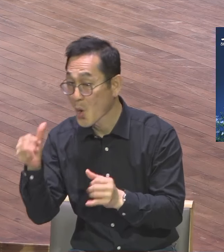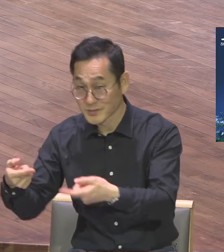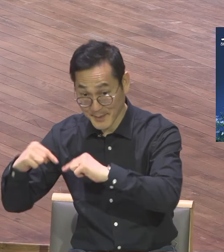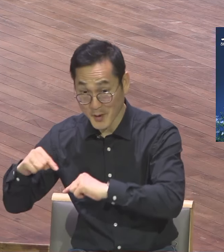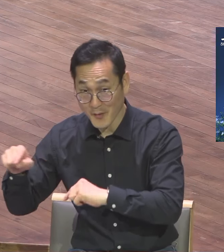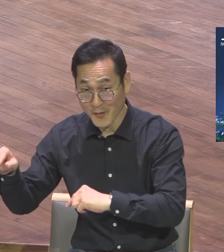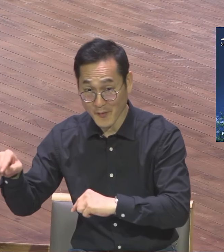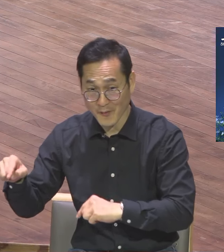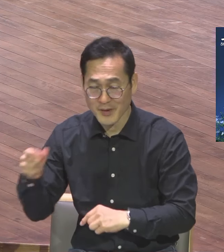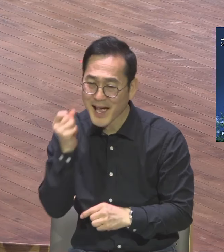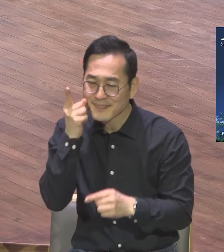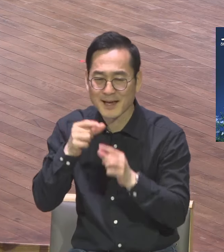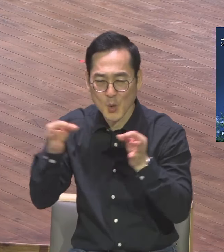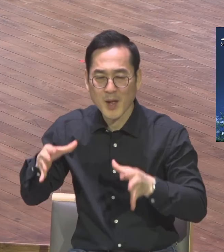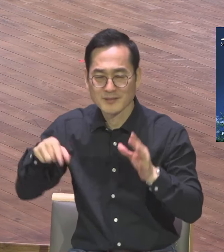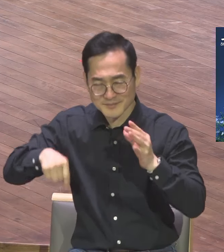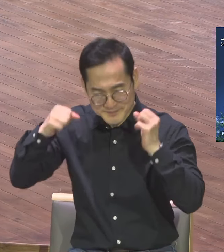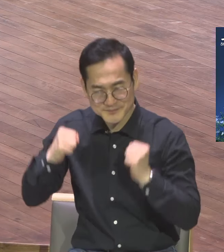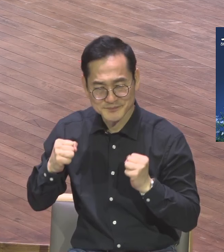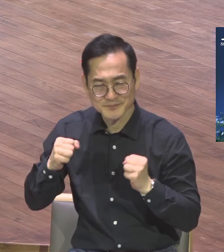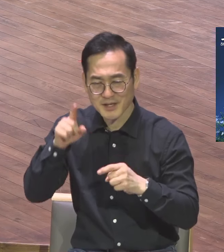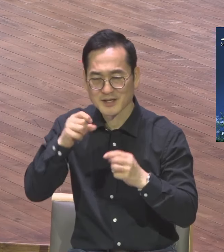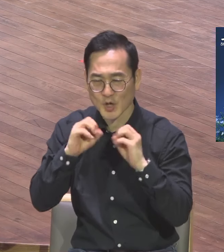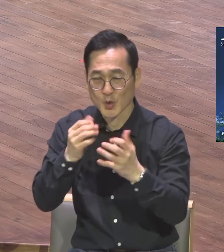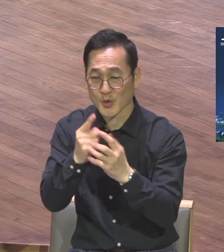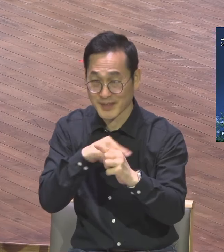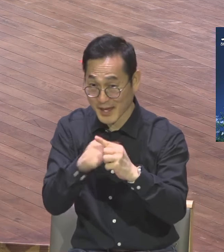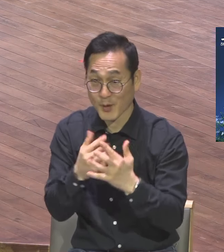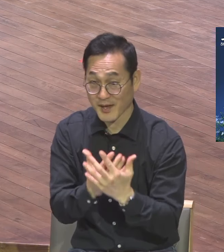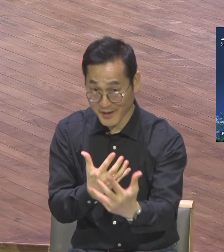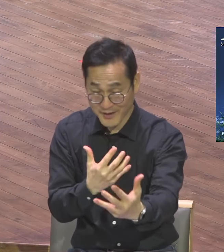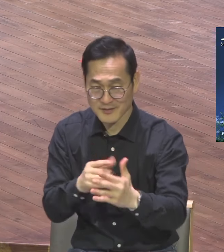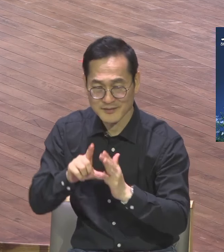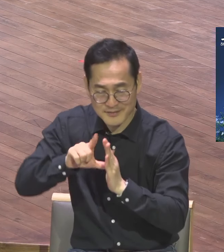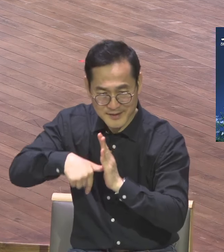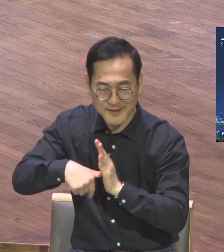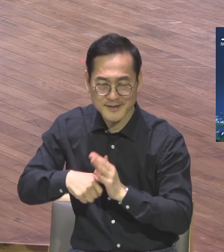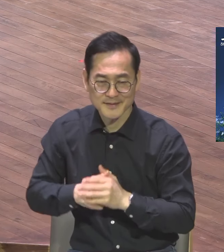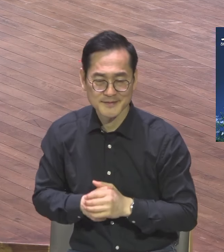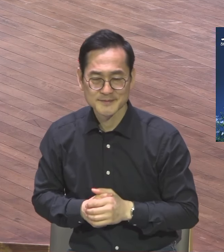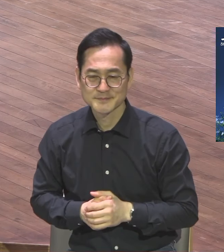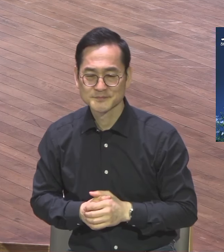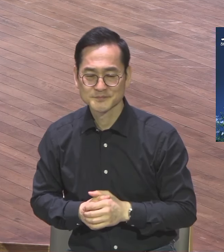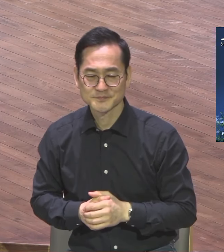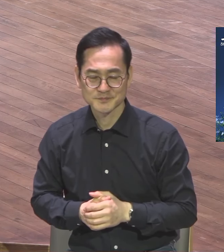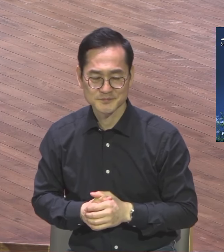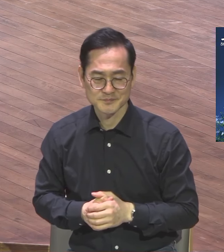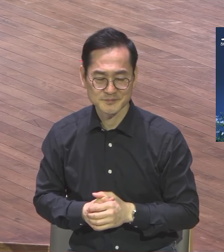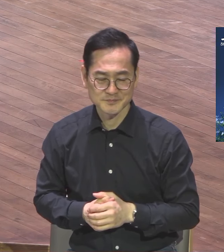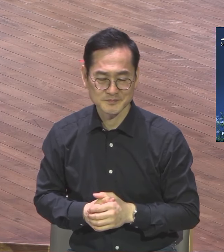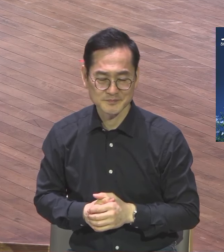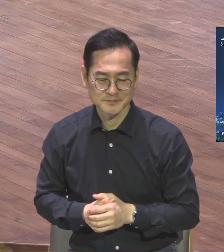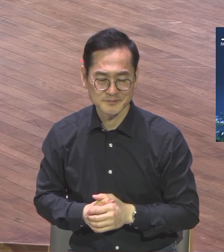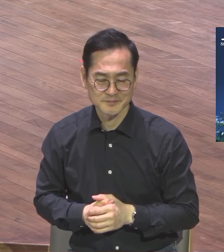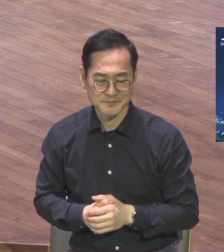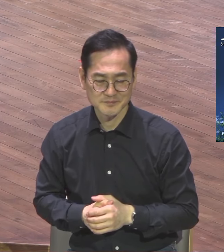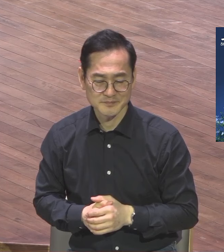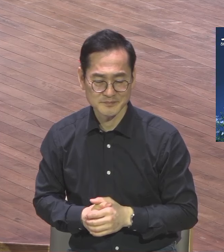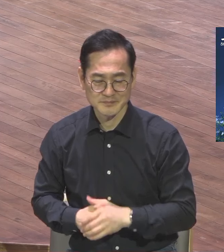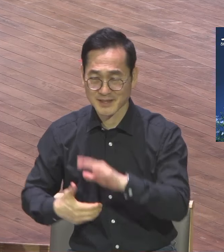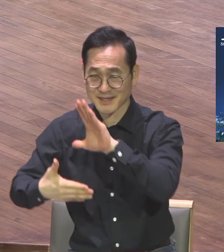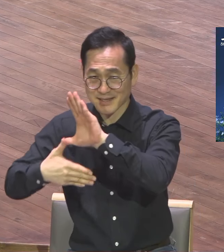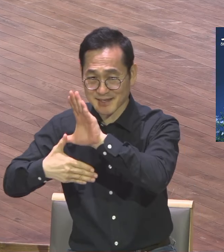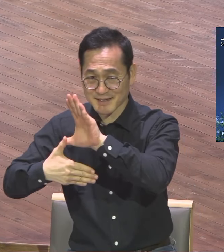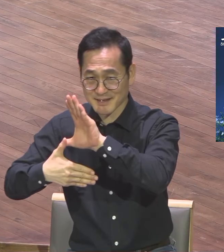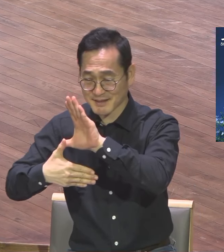달 이게 선교 대회를 하면요. 제가 볼 때는요. 사실은 이 지금 남미가 잘하고 있어요. 남미